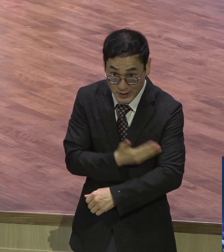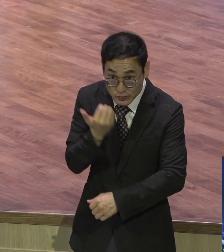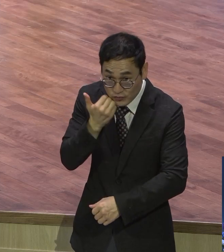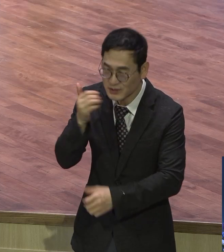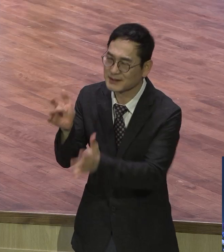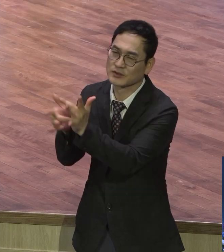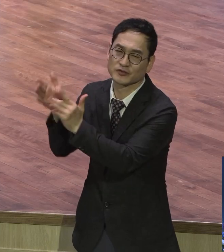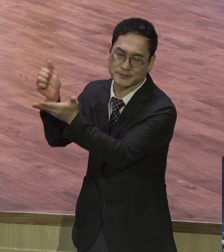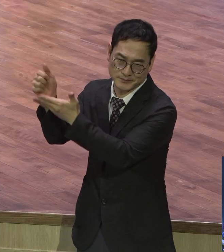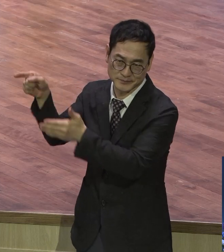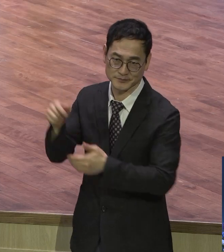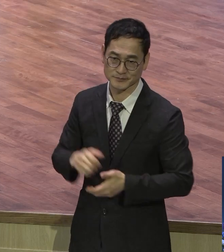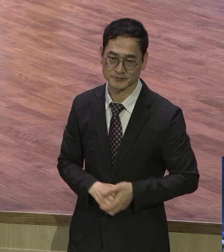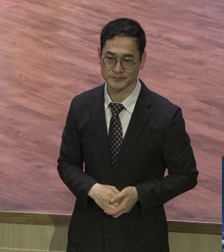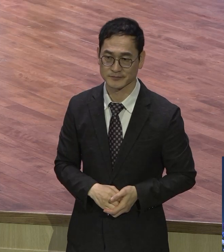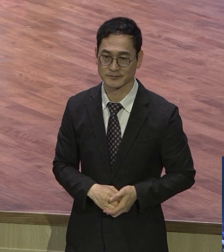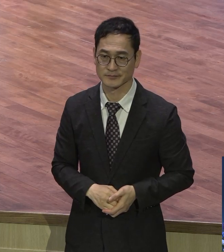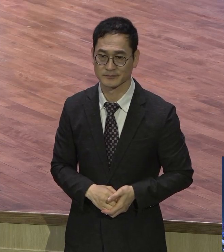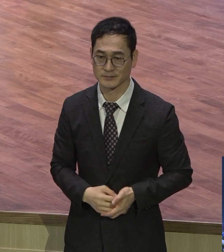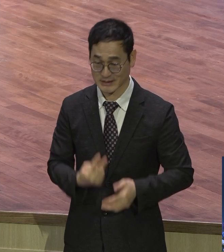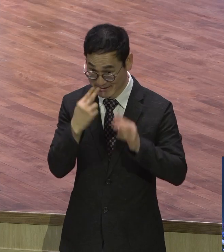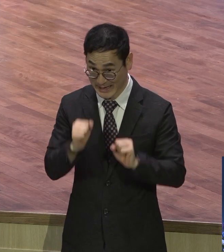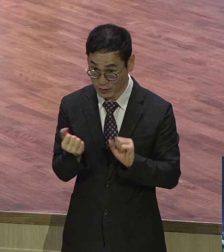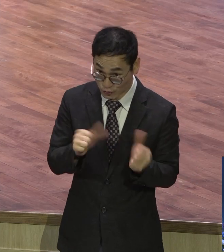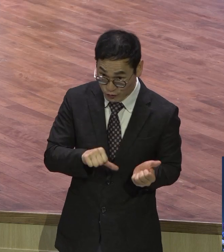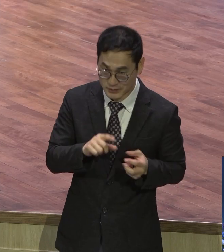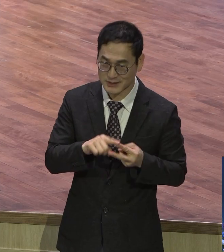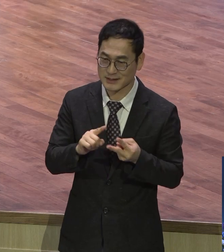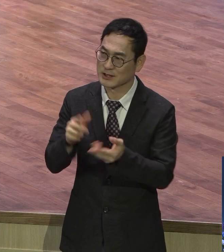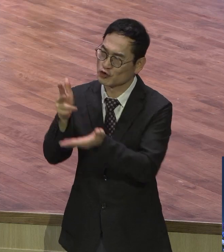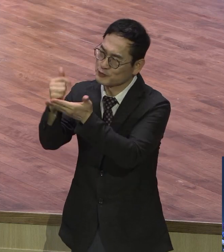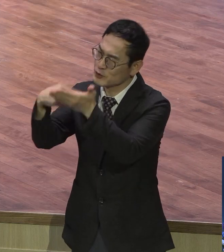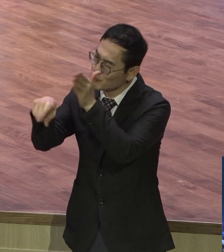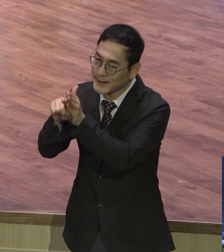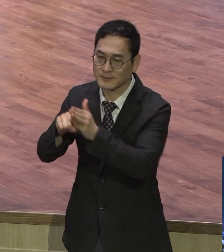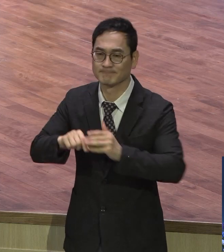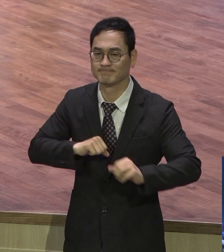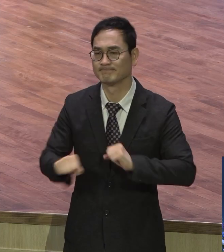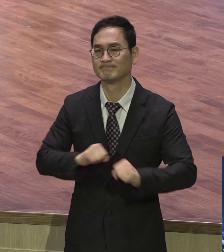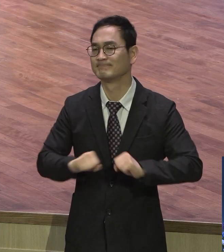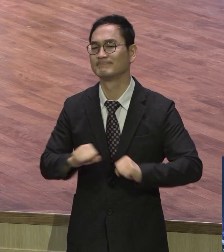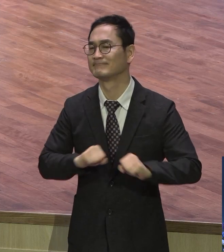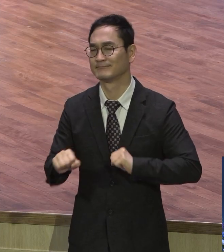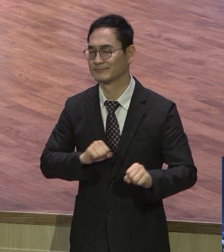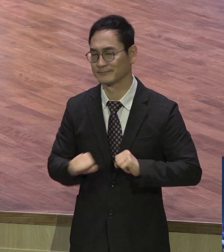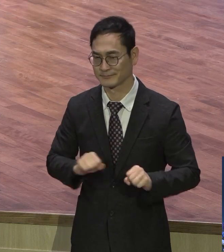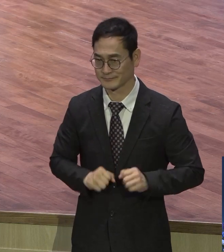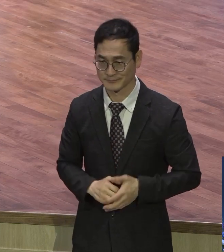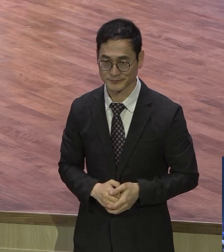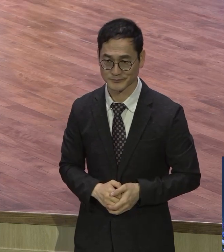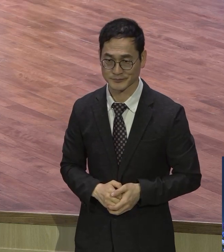살아도 주를 내요. 죽어도 주를 내요. 아멘. 아무 관계없다 우리는. 죽음도 우리를